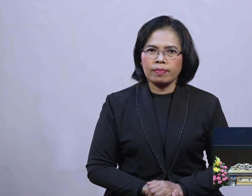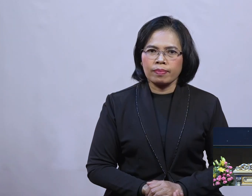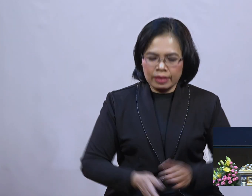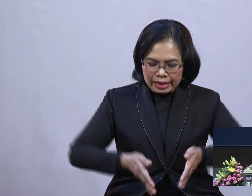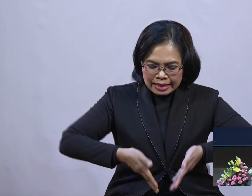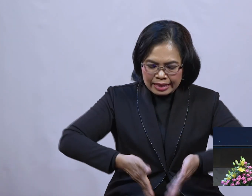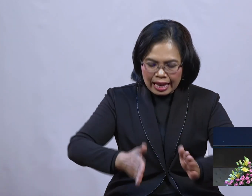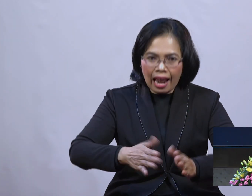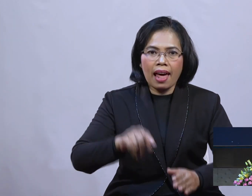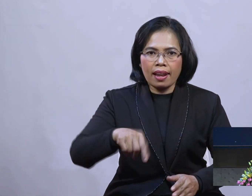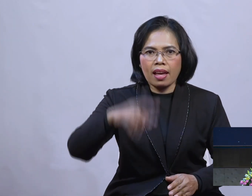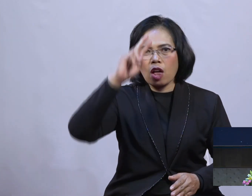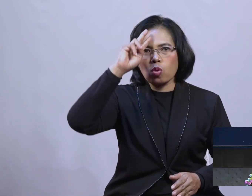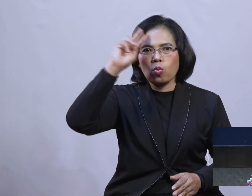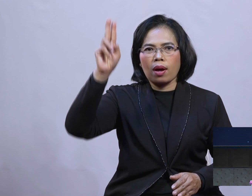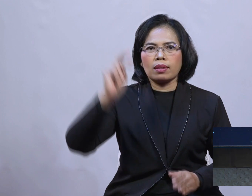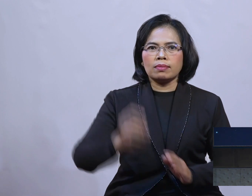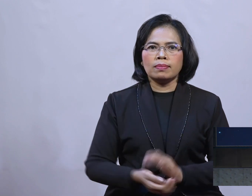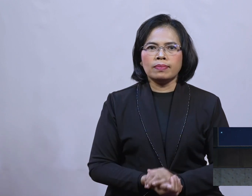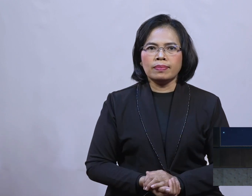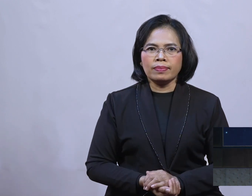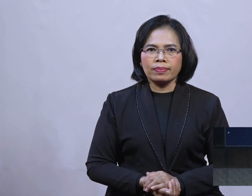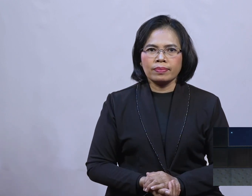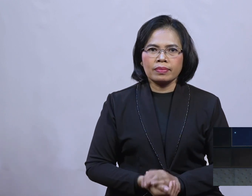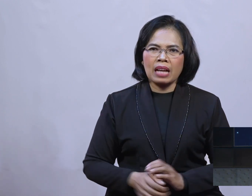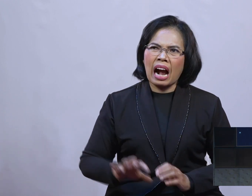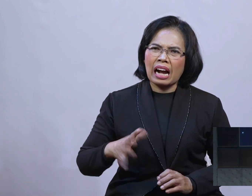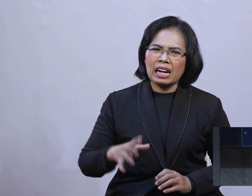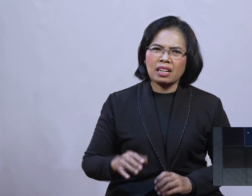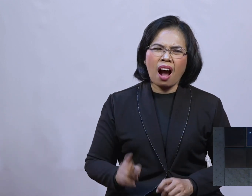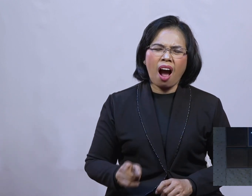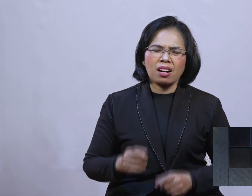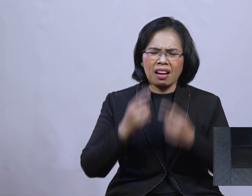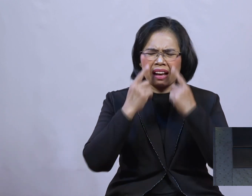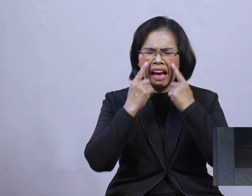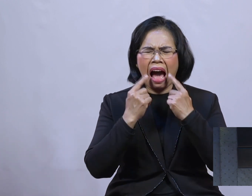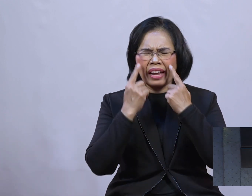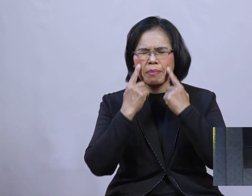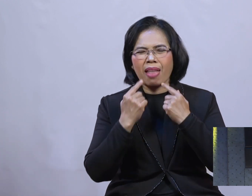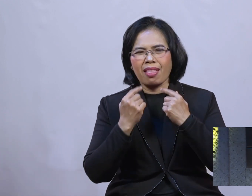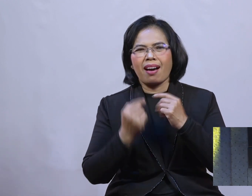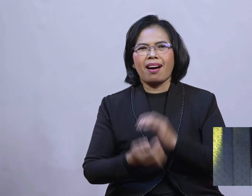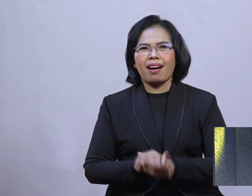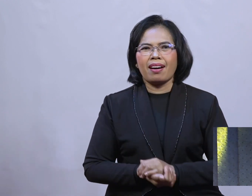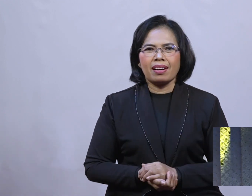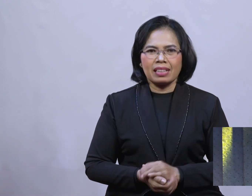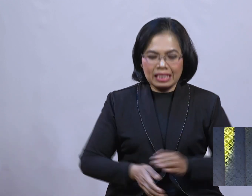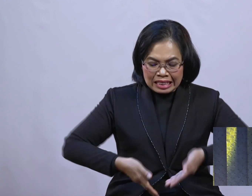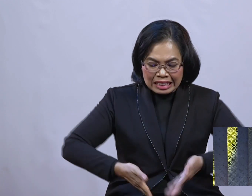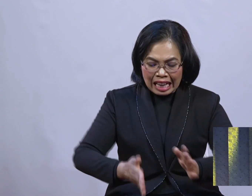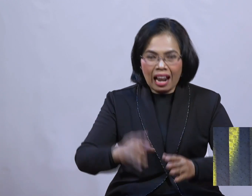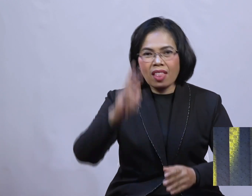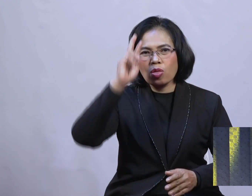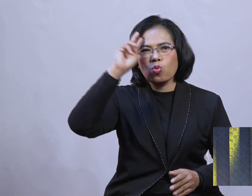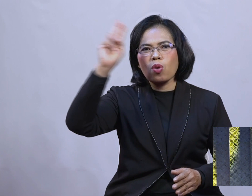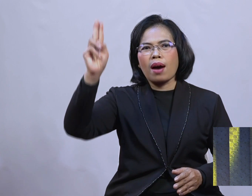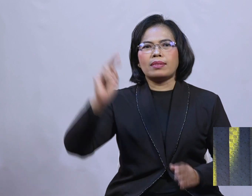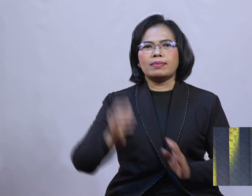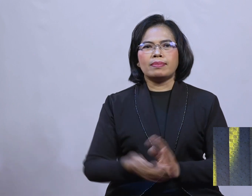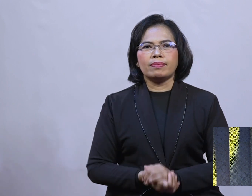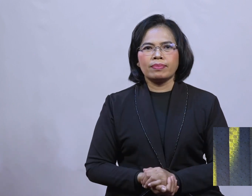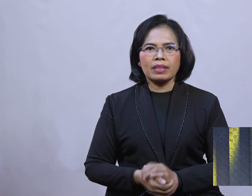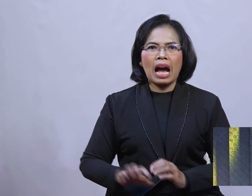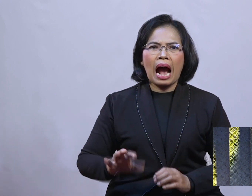Hai di jalan Tuhan Hai kadangkala ada air mata Hai di jalan Tuhan